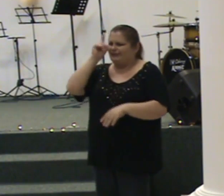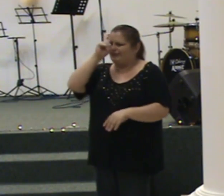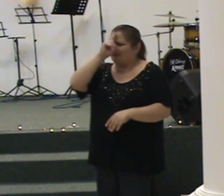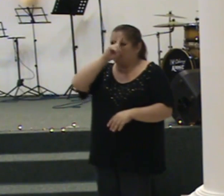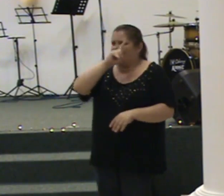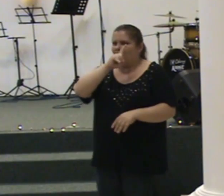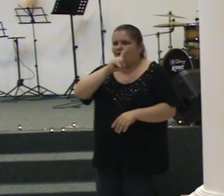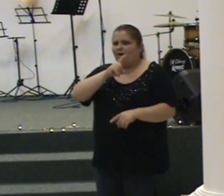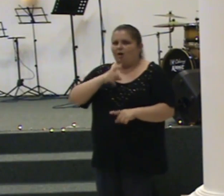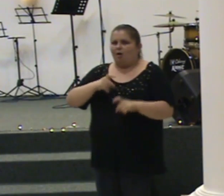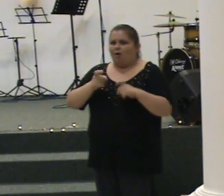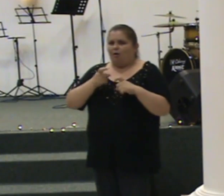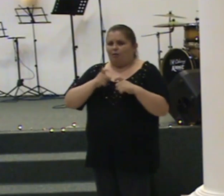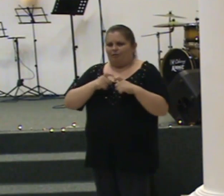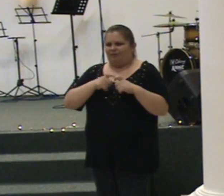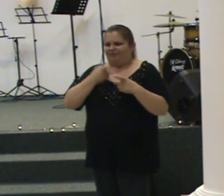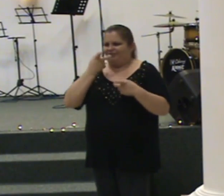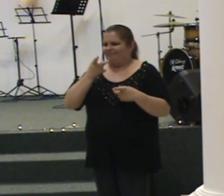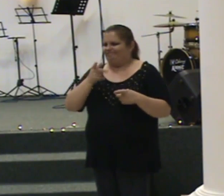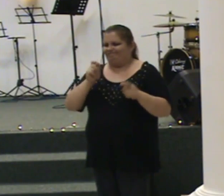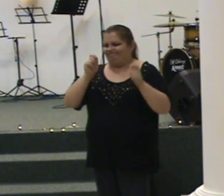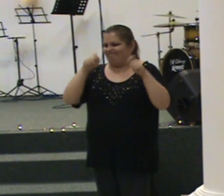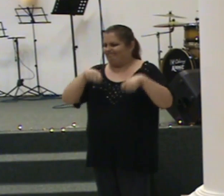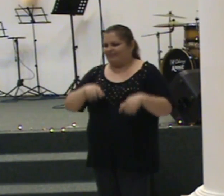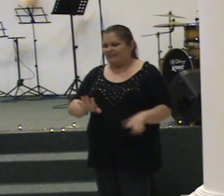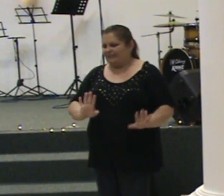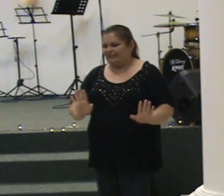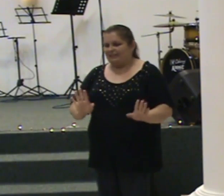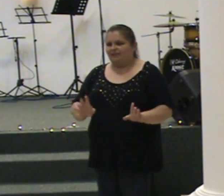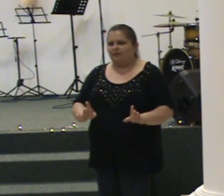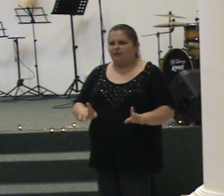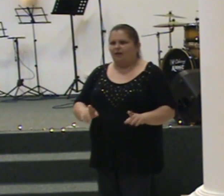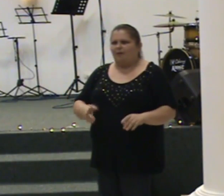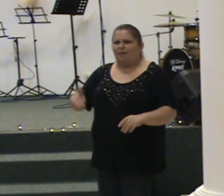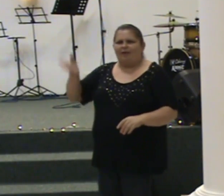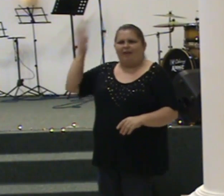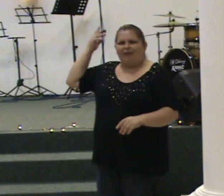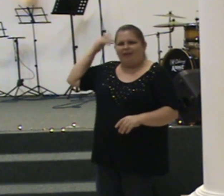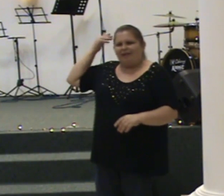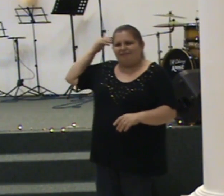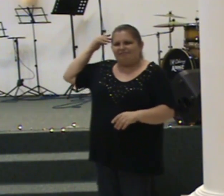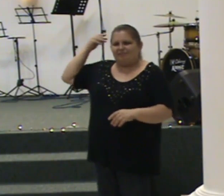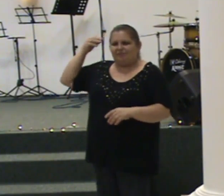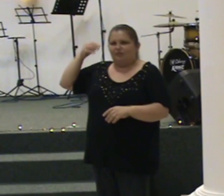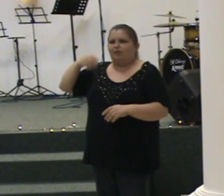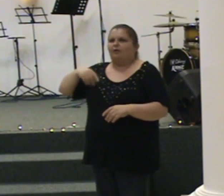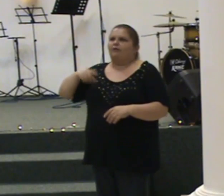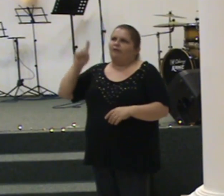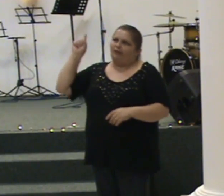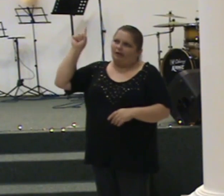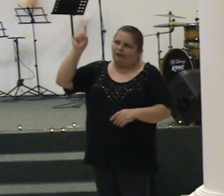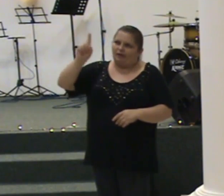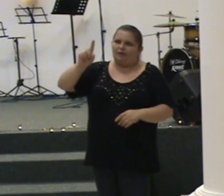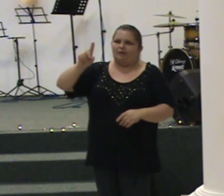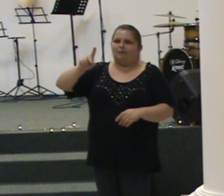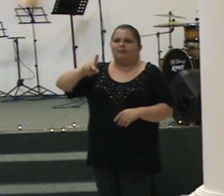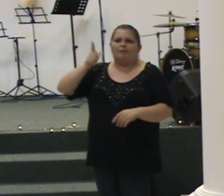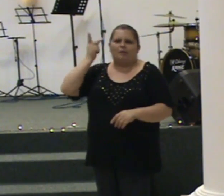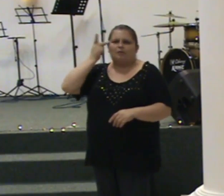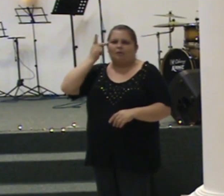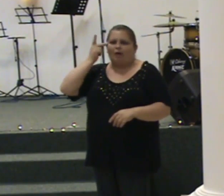assim como sem condições, sem chance. Eles moravam lá no Mato Grosso, vieram para São Paulo para ter um